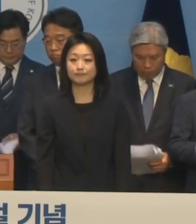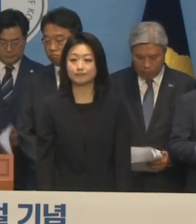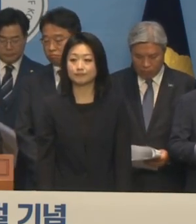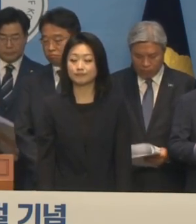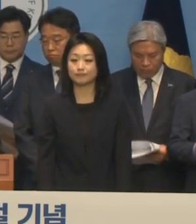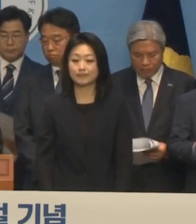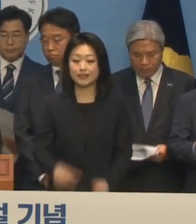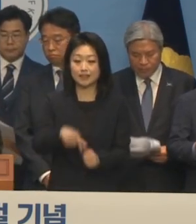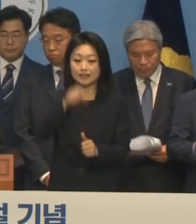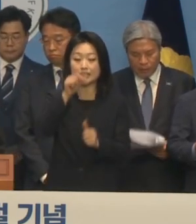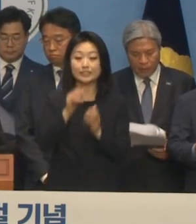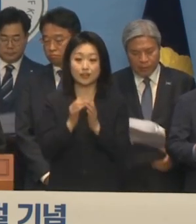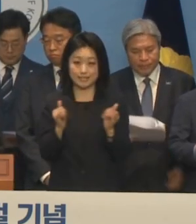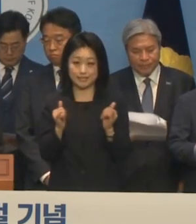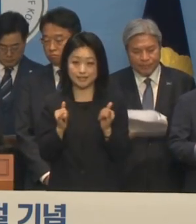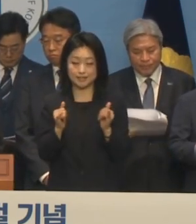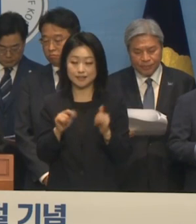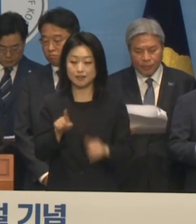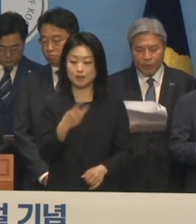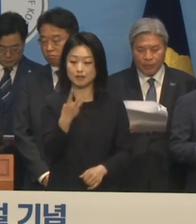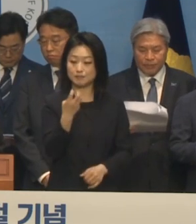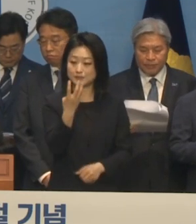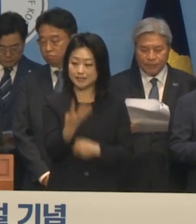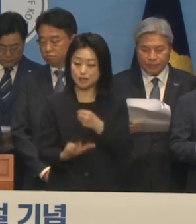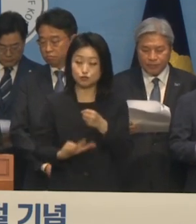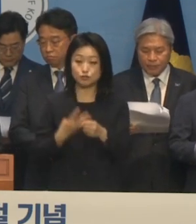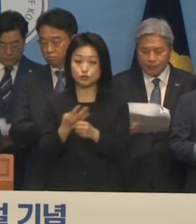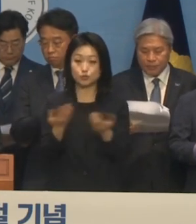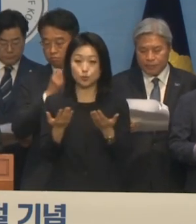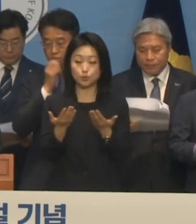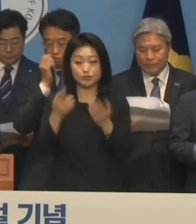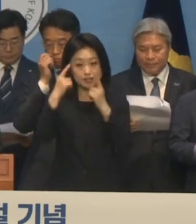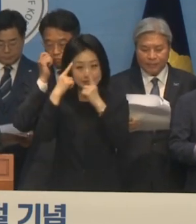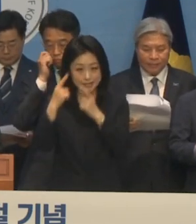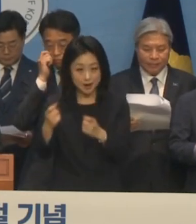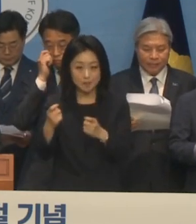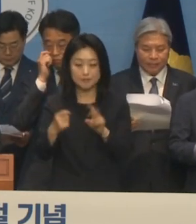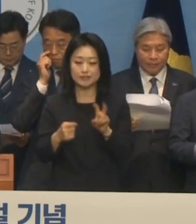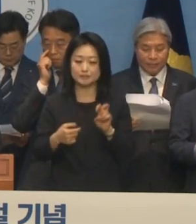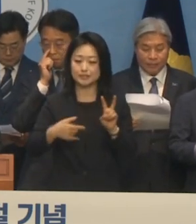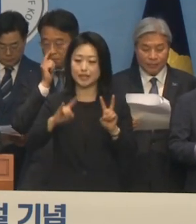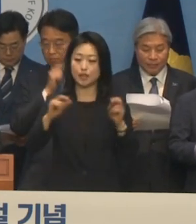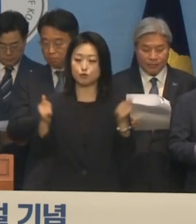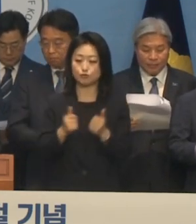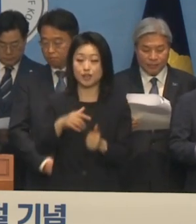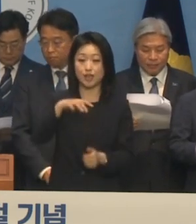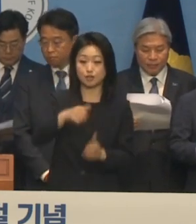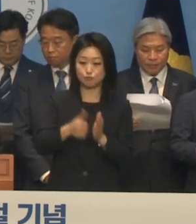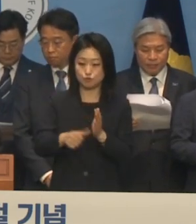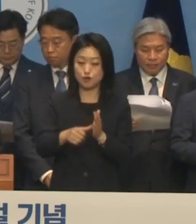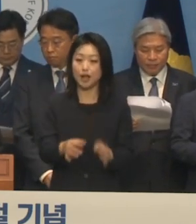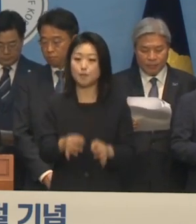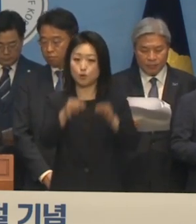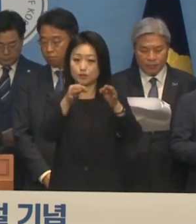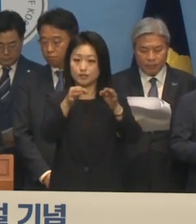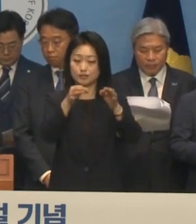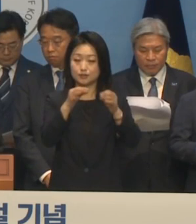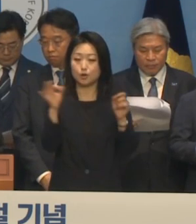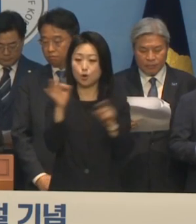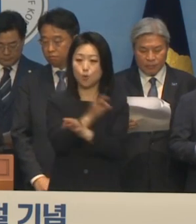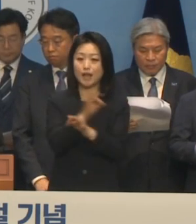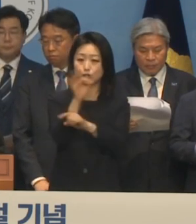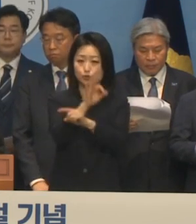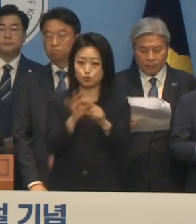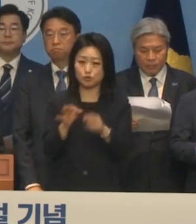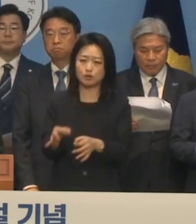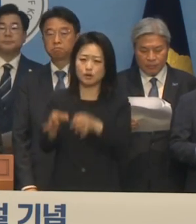우리 당선인들은 이번 134주년 노동절을 기념하며 제22대 국회에서 물가 폭등과 고환율,